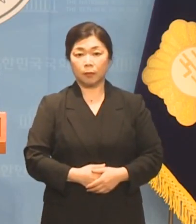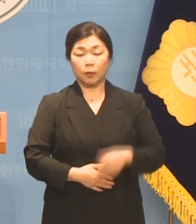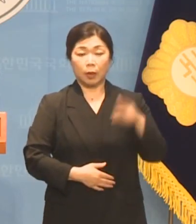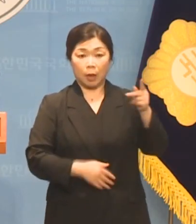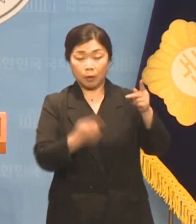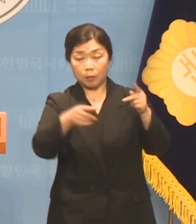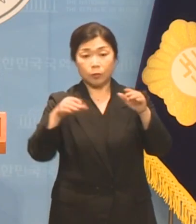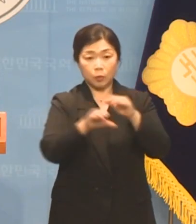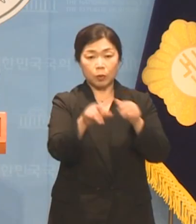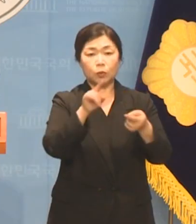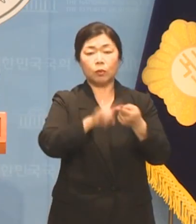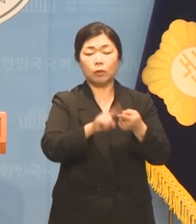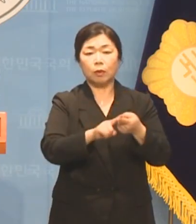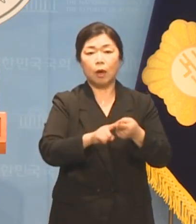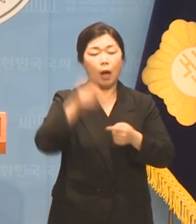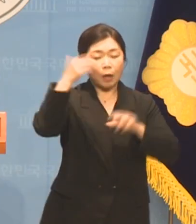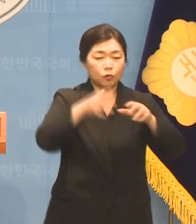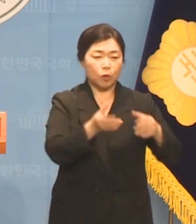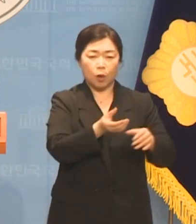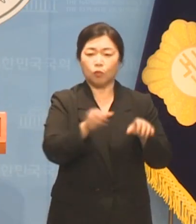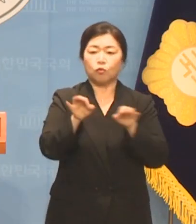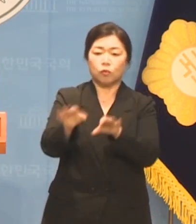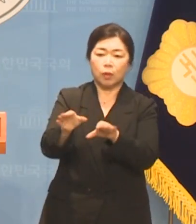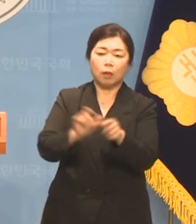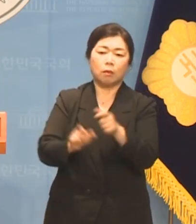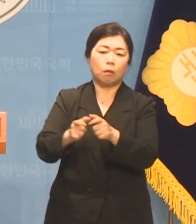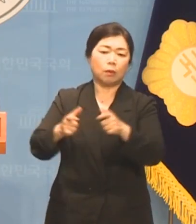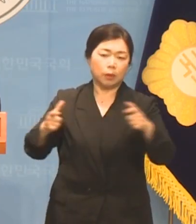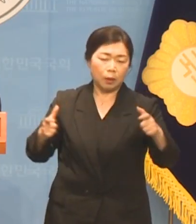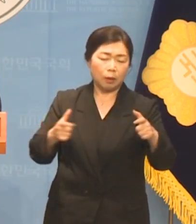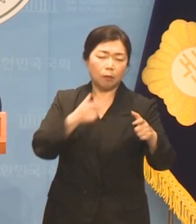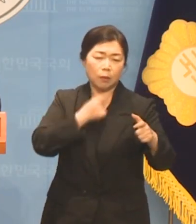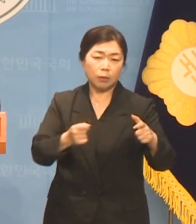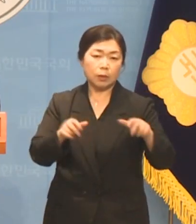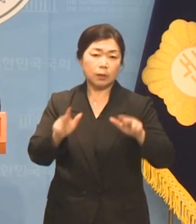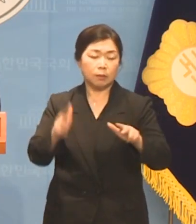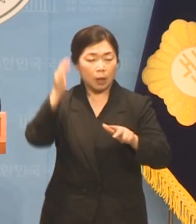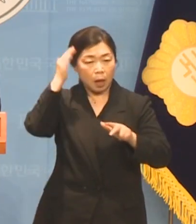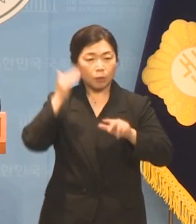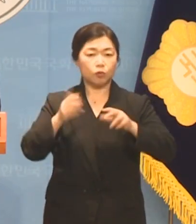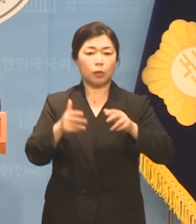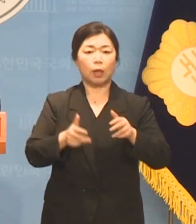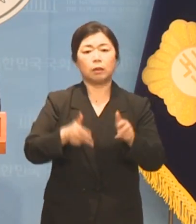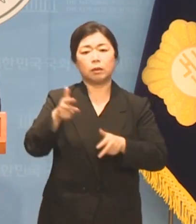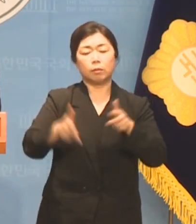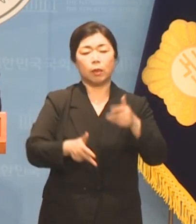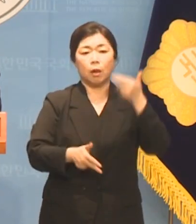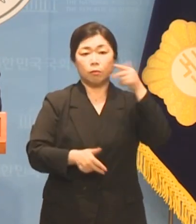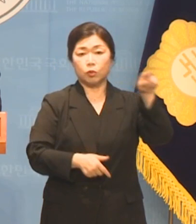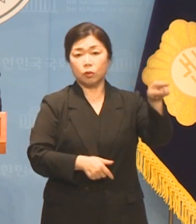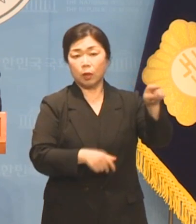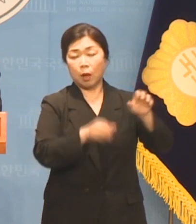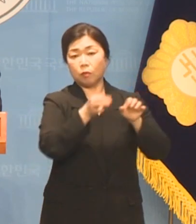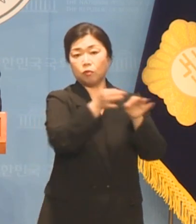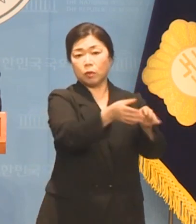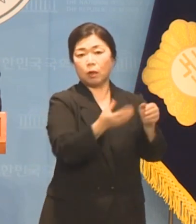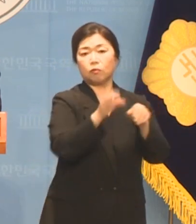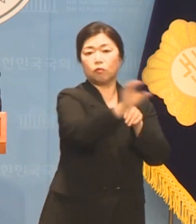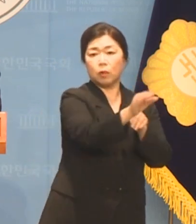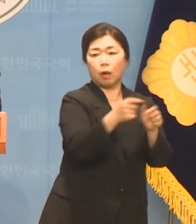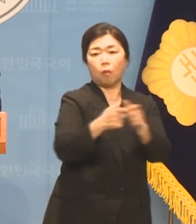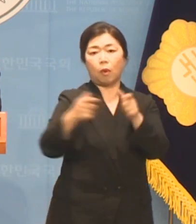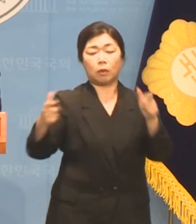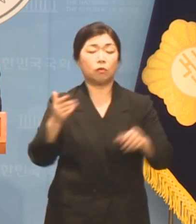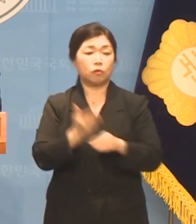K-리소링을 통해 국내 투자를 늘리겠습니다. 현재 우리 기업들이 미국 현지 투자를 확대해 나가고